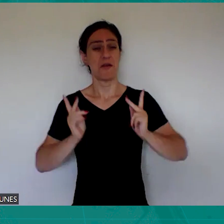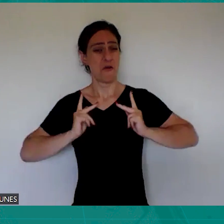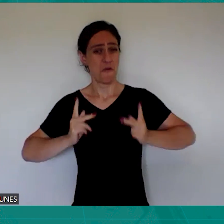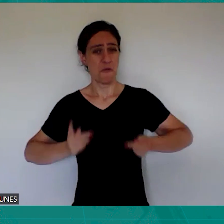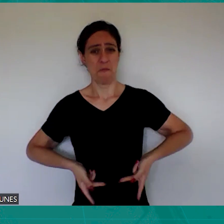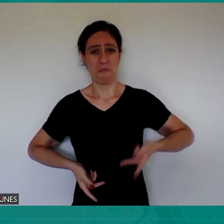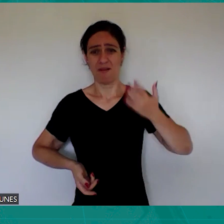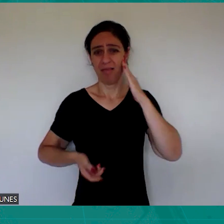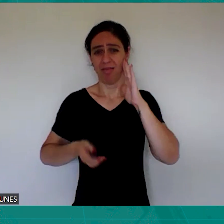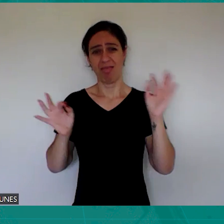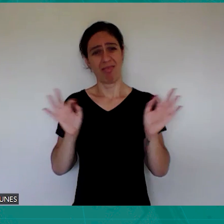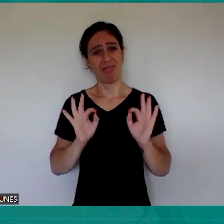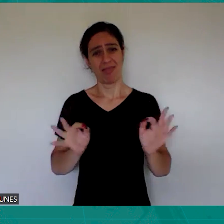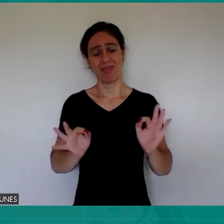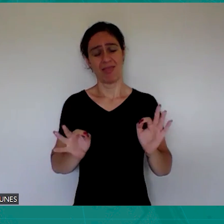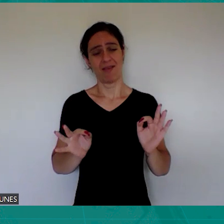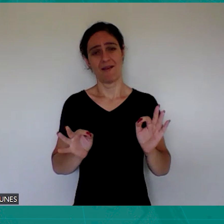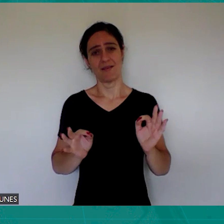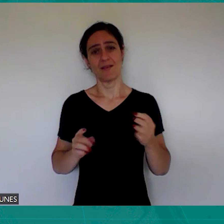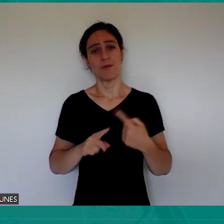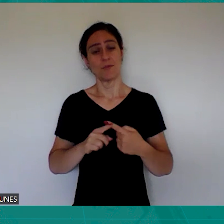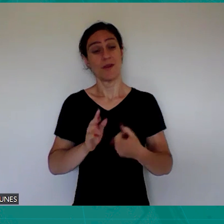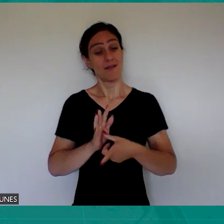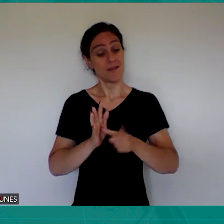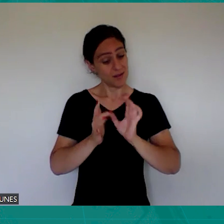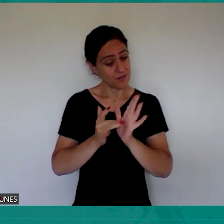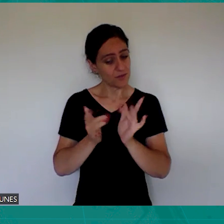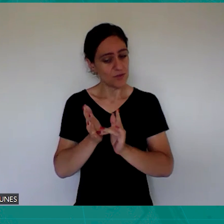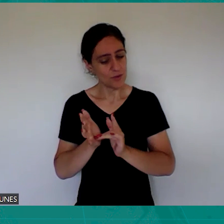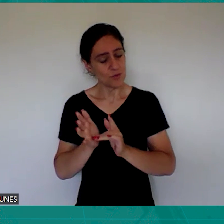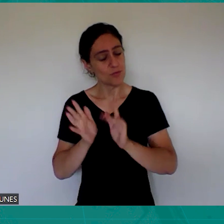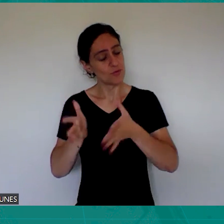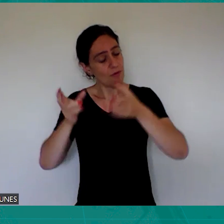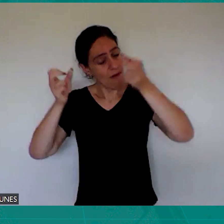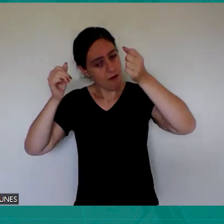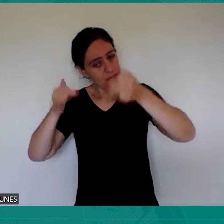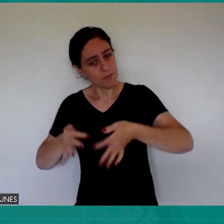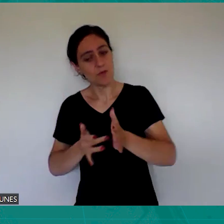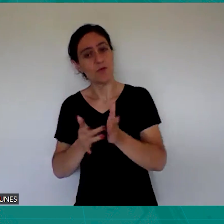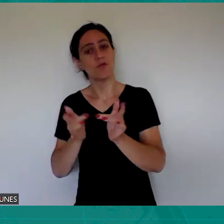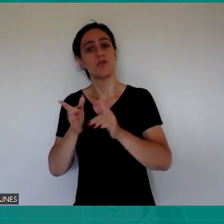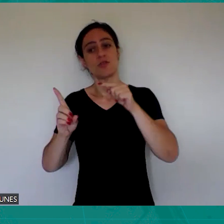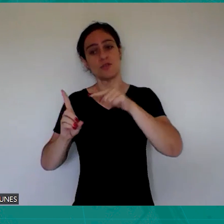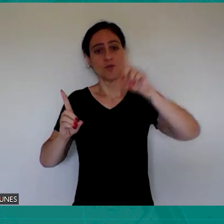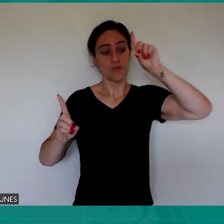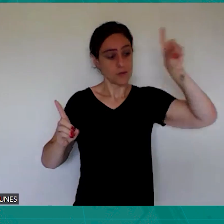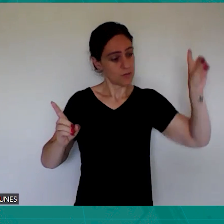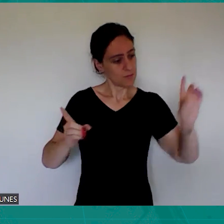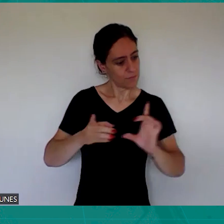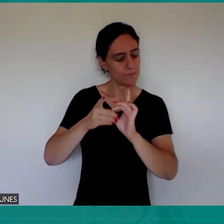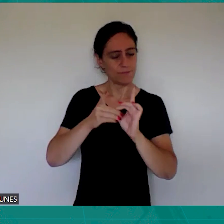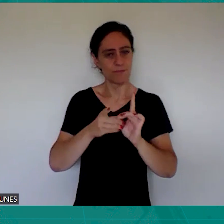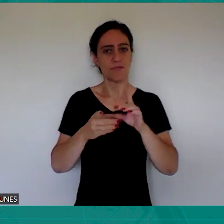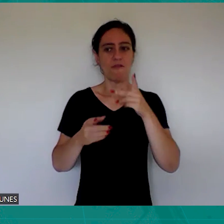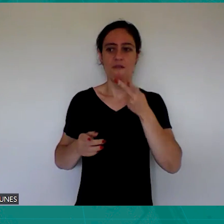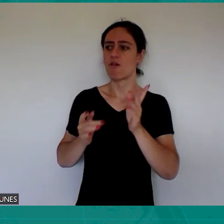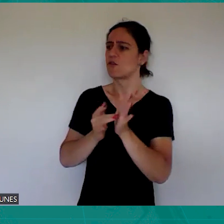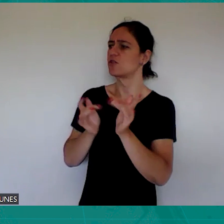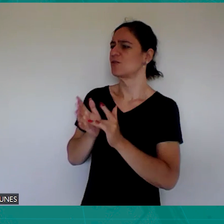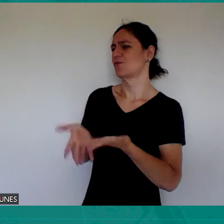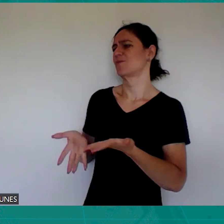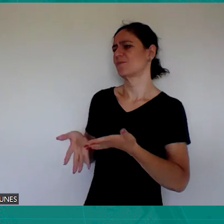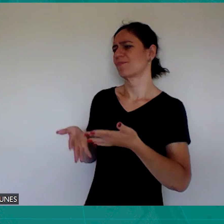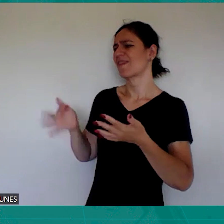Jesus já tinha falado, né? Ele não conseguia entender. Disse-lhe Jesus, Filipe, há tanto tempo estou